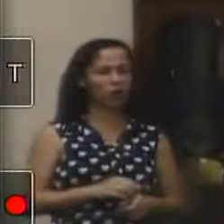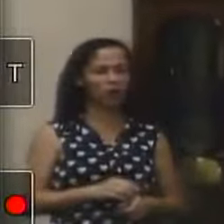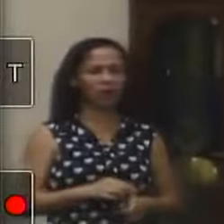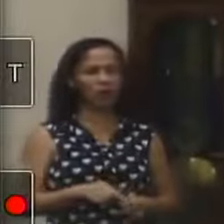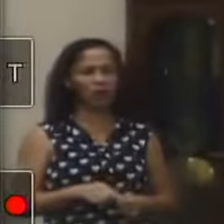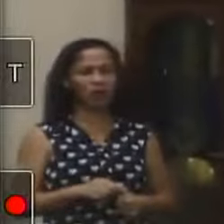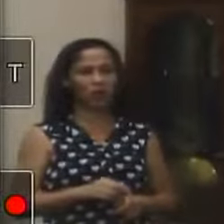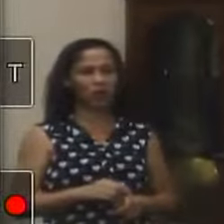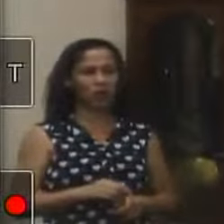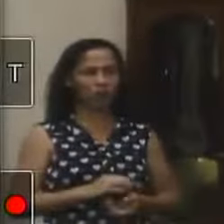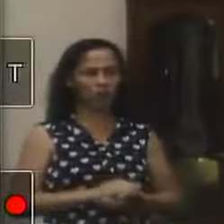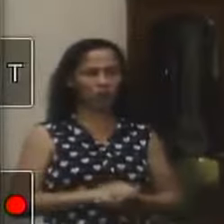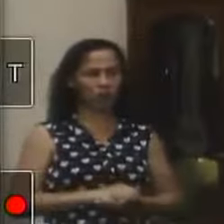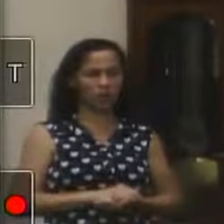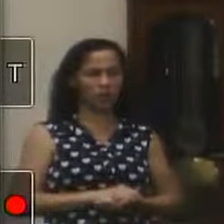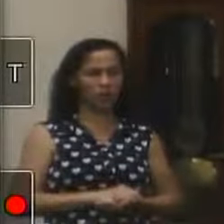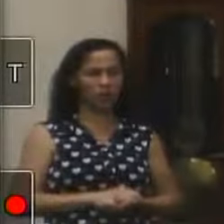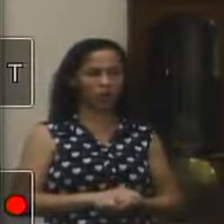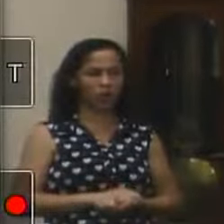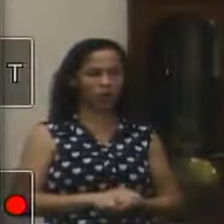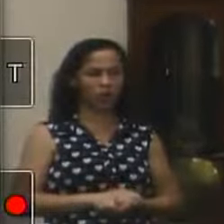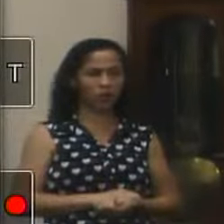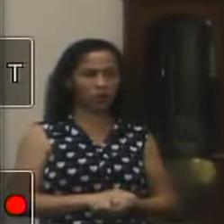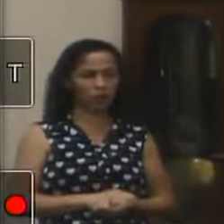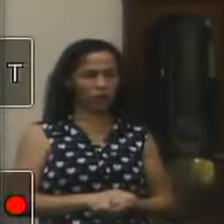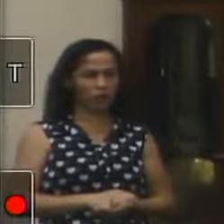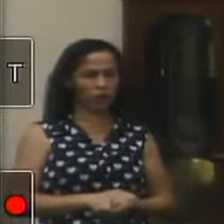estava roçando. Depois, vereador, por favor. Vereador, à vontade, Marcelo.